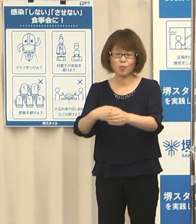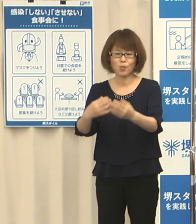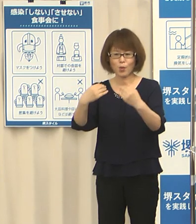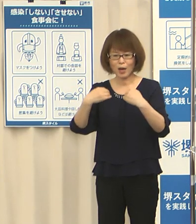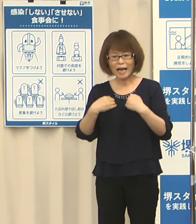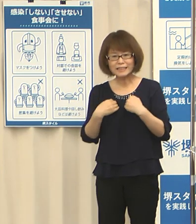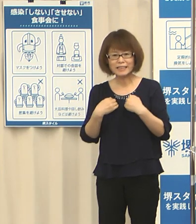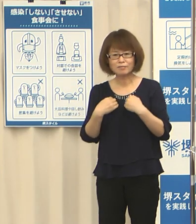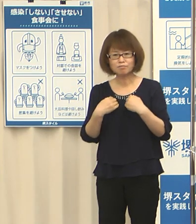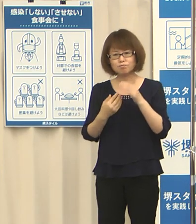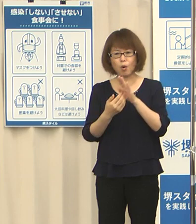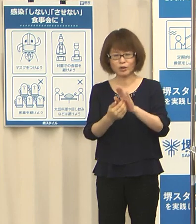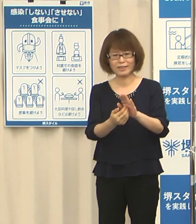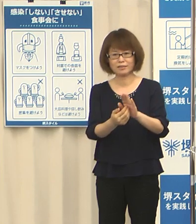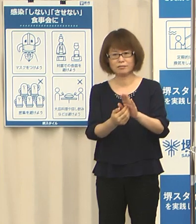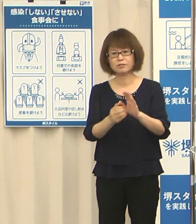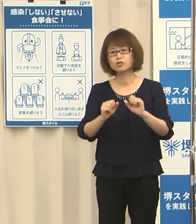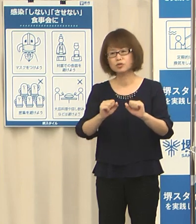の